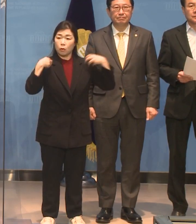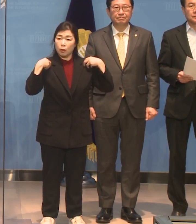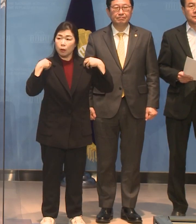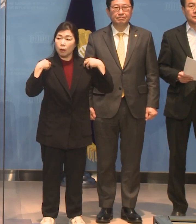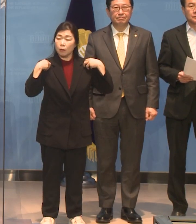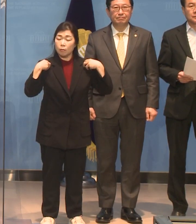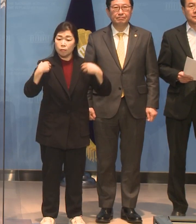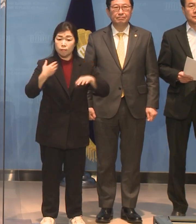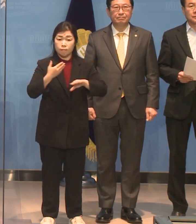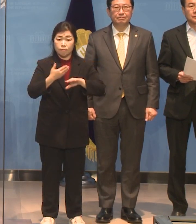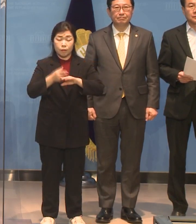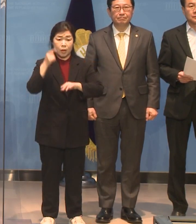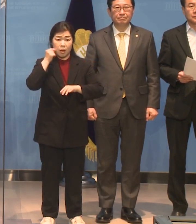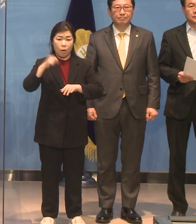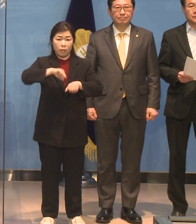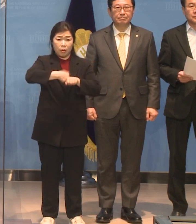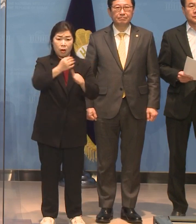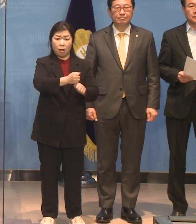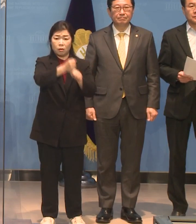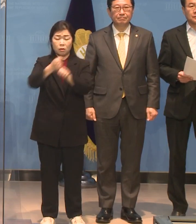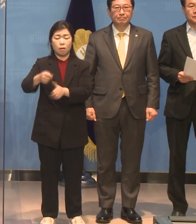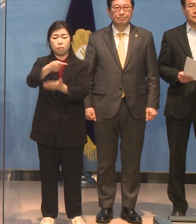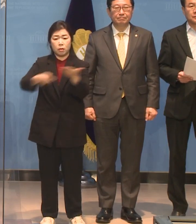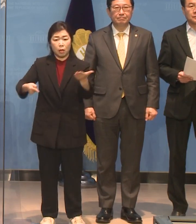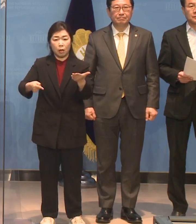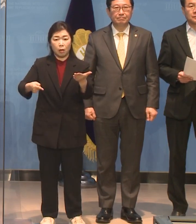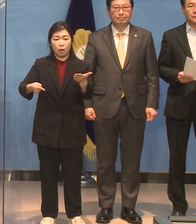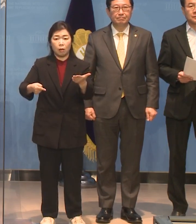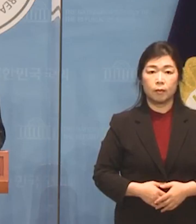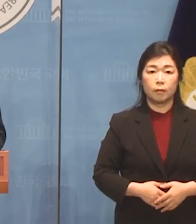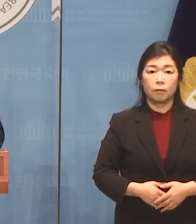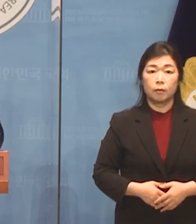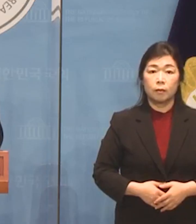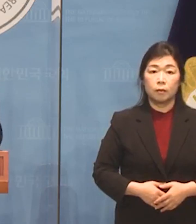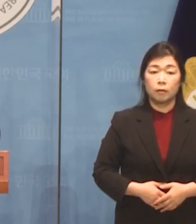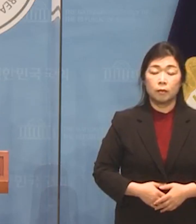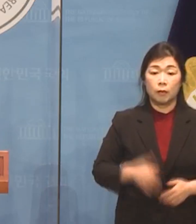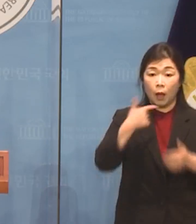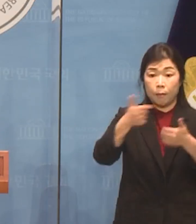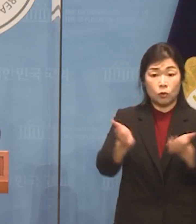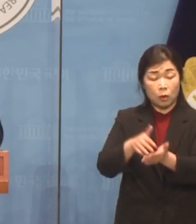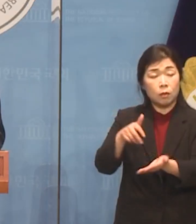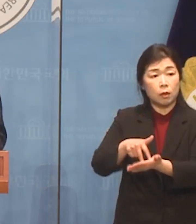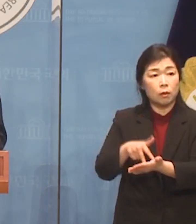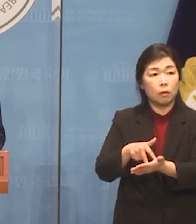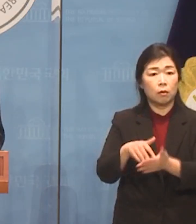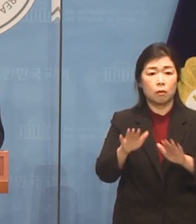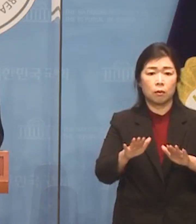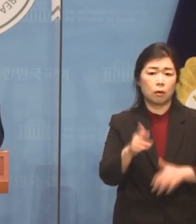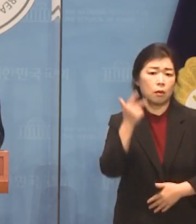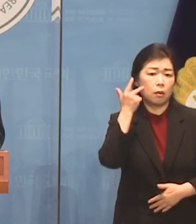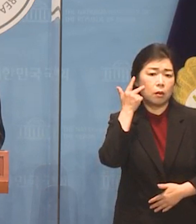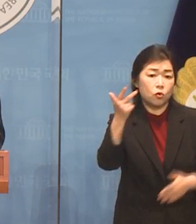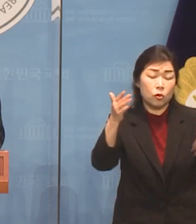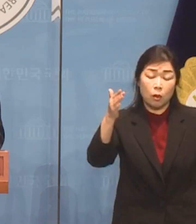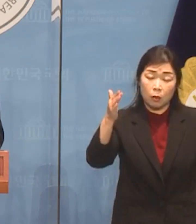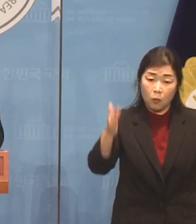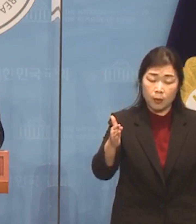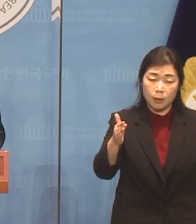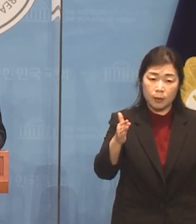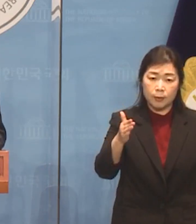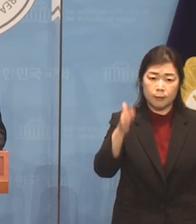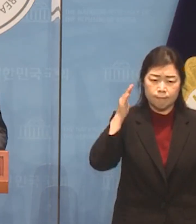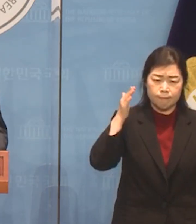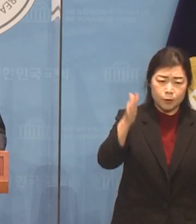변제 강제동은 해법조례를 촉구하기 위해서이 자리에 섰습니다 더불어민주당은 이번 일주일을 집중